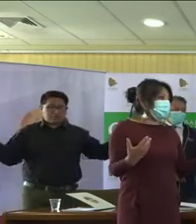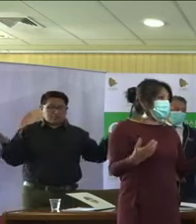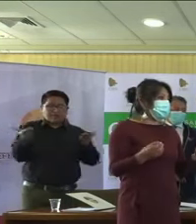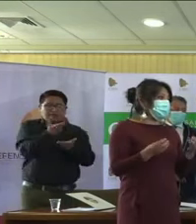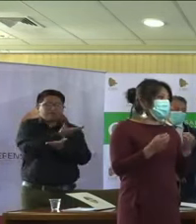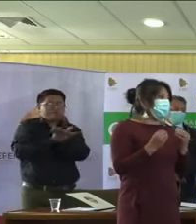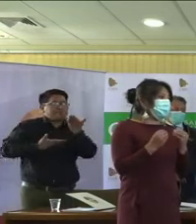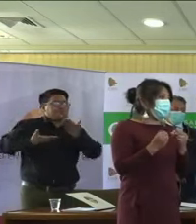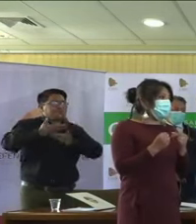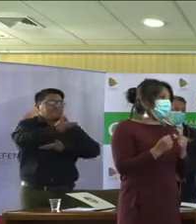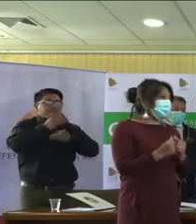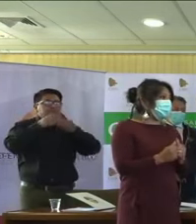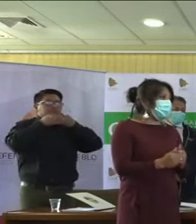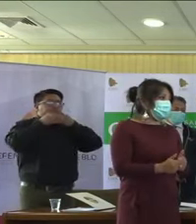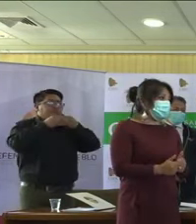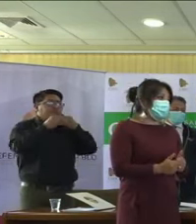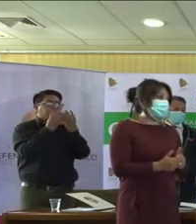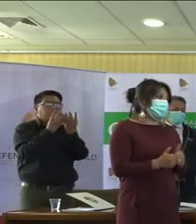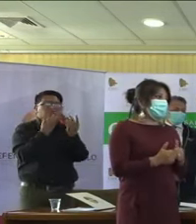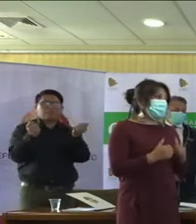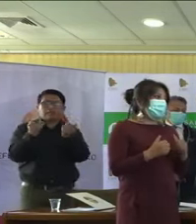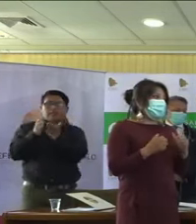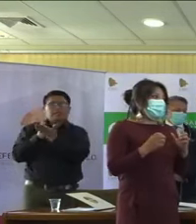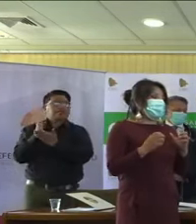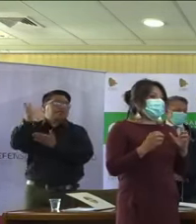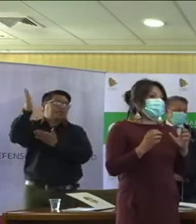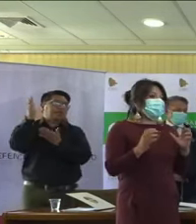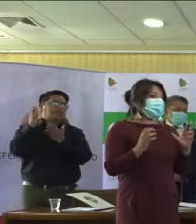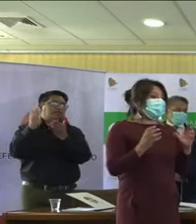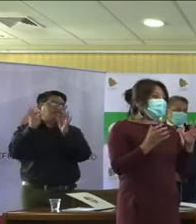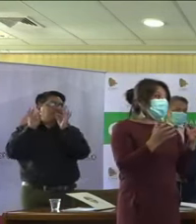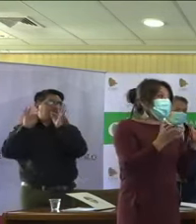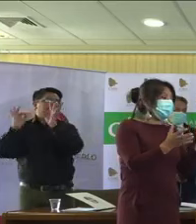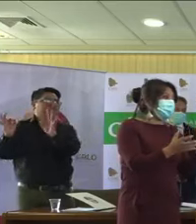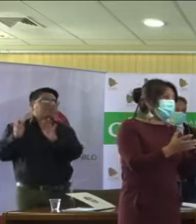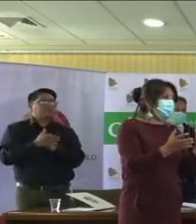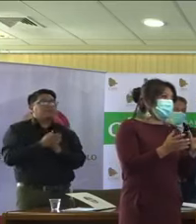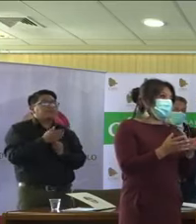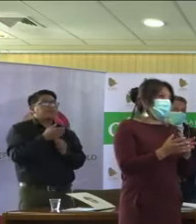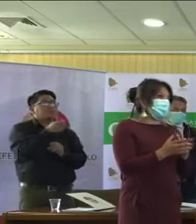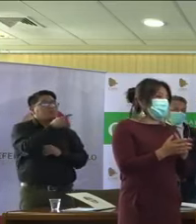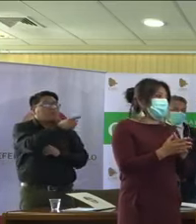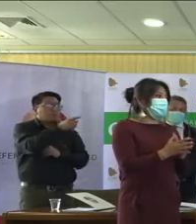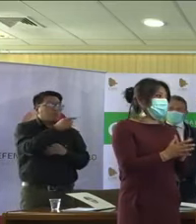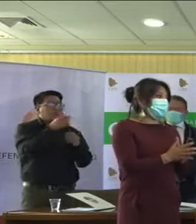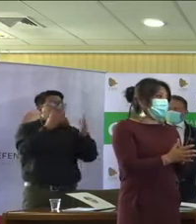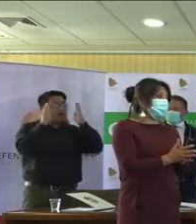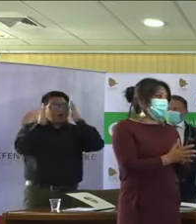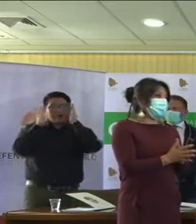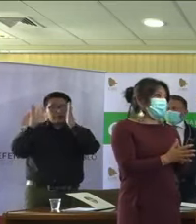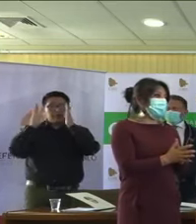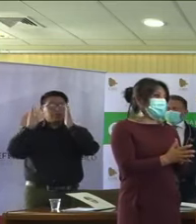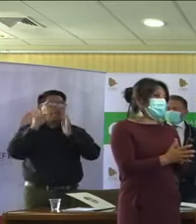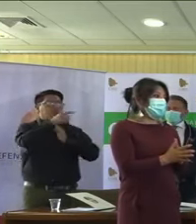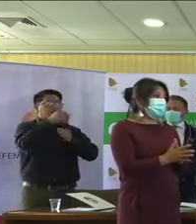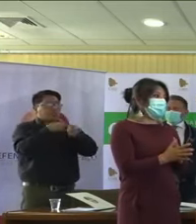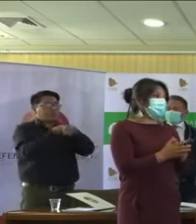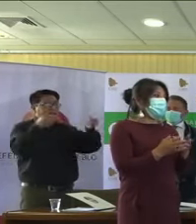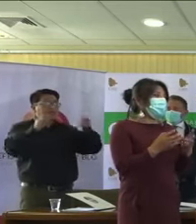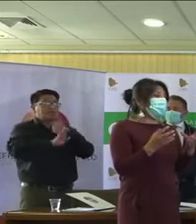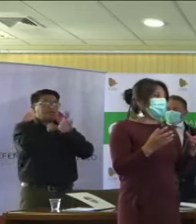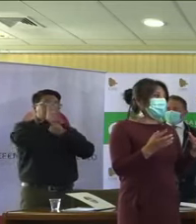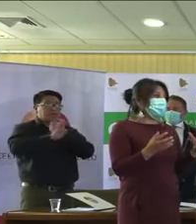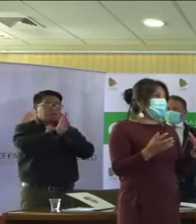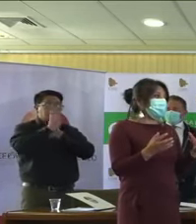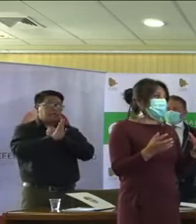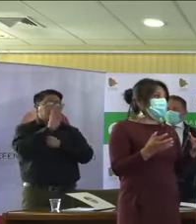de derechos de forma inmediata y oportuna. A través de esta cálida atención que se da desde las defensorías del paciente,